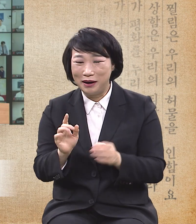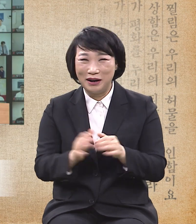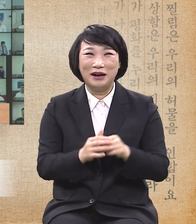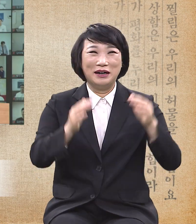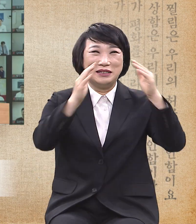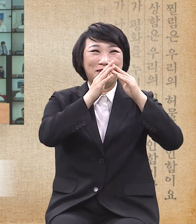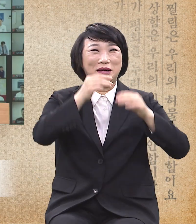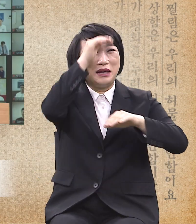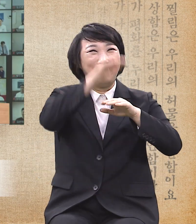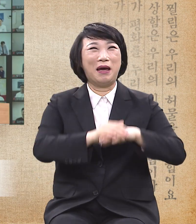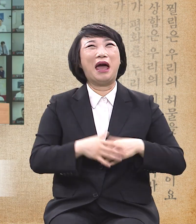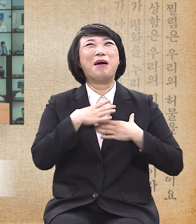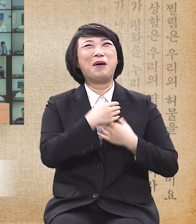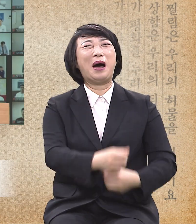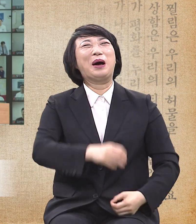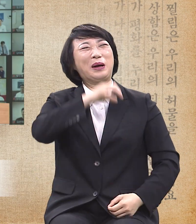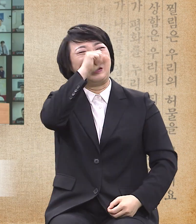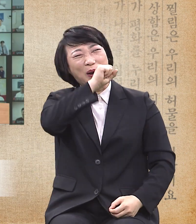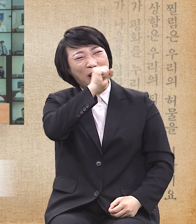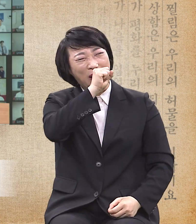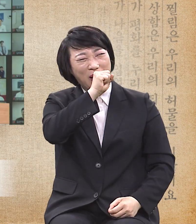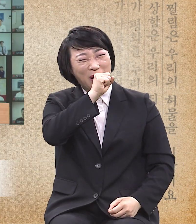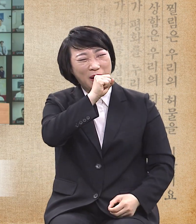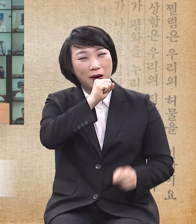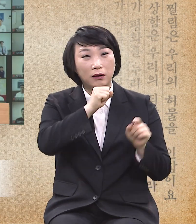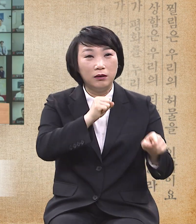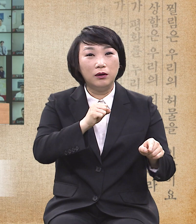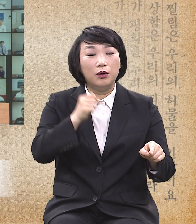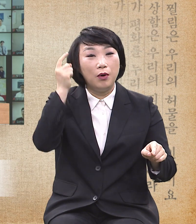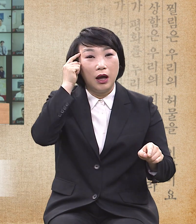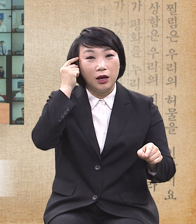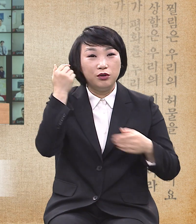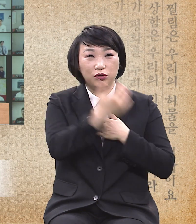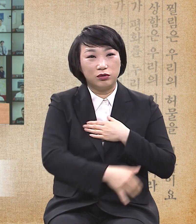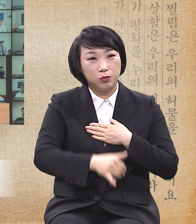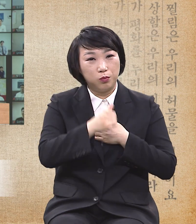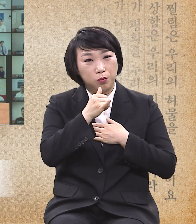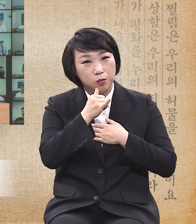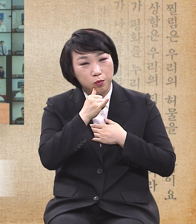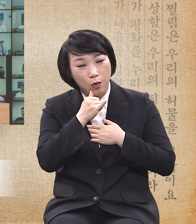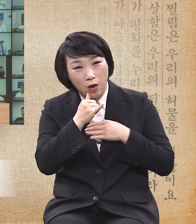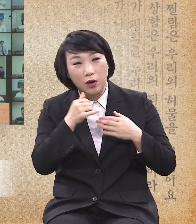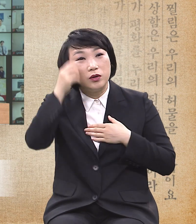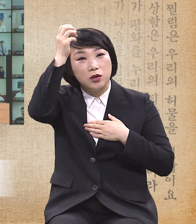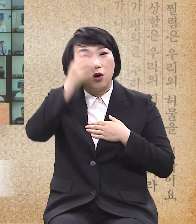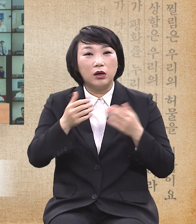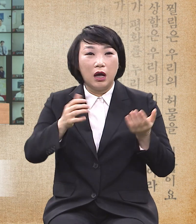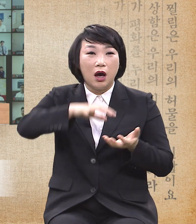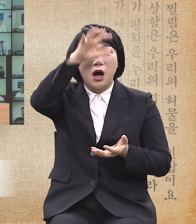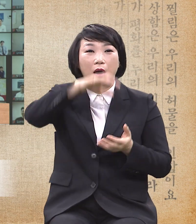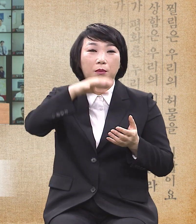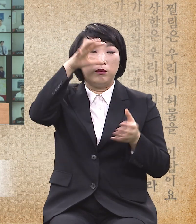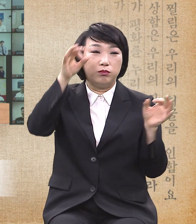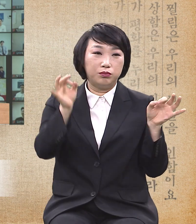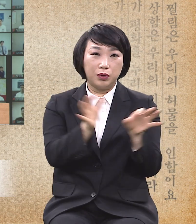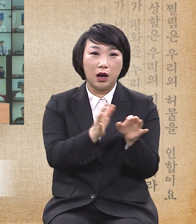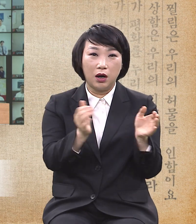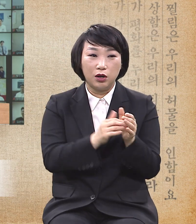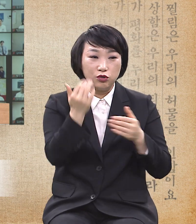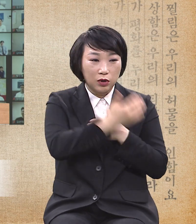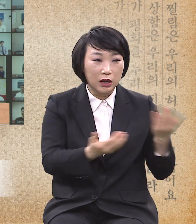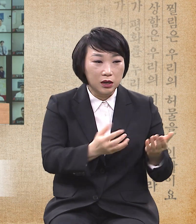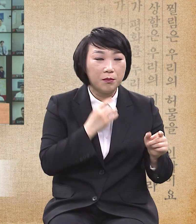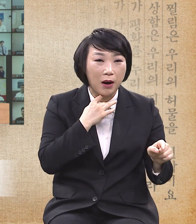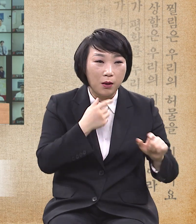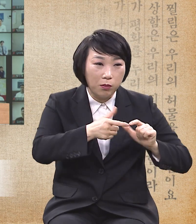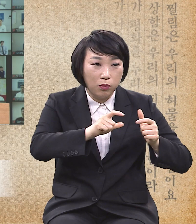이 사람은 벌써 육에 푹 빠져서 영적인 함량은 사라지고 육신의